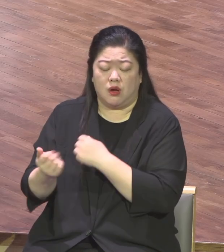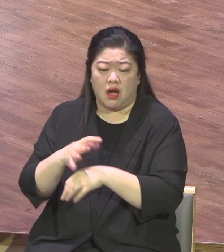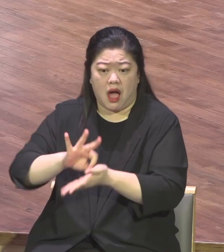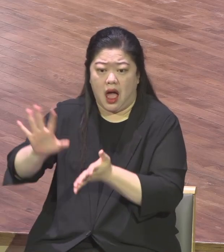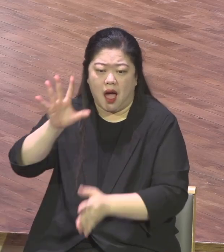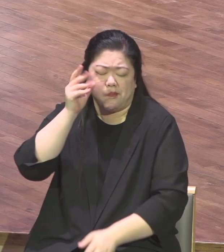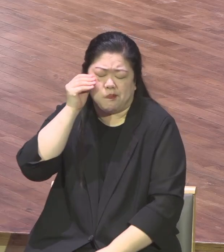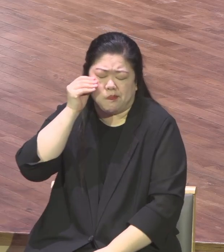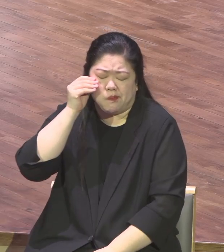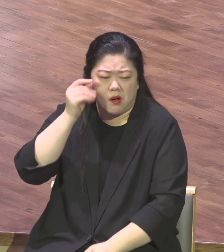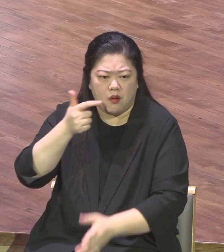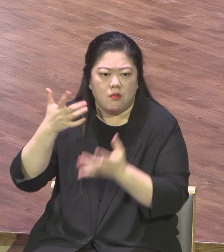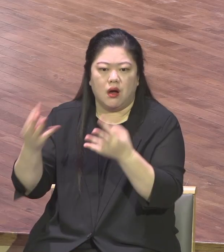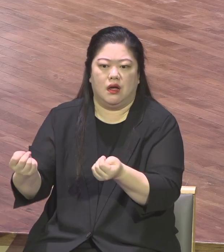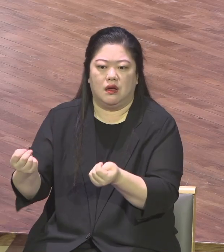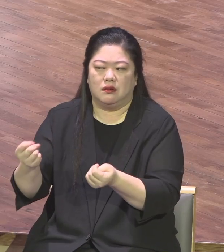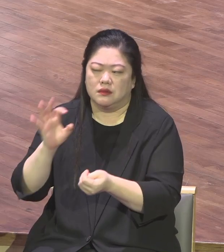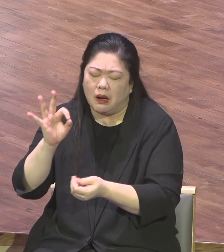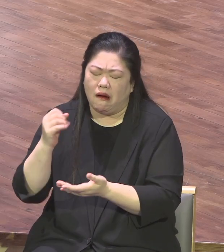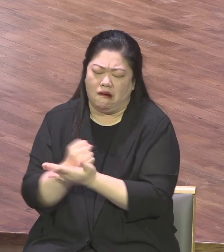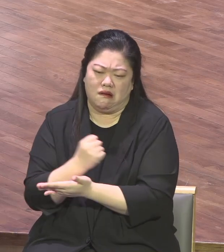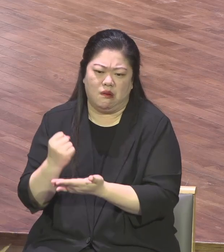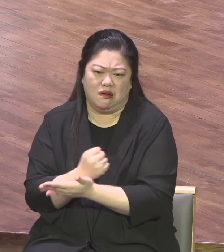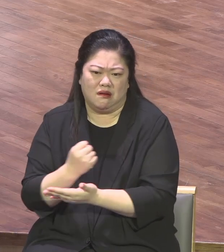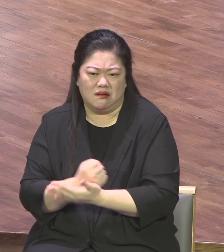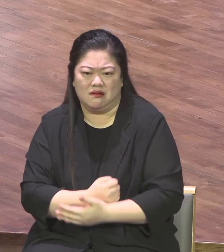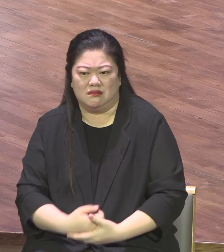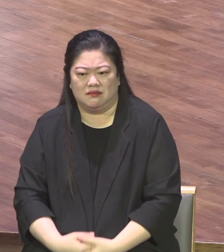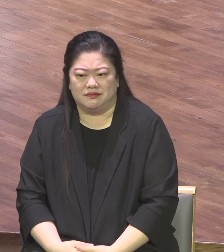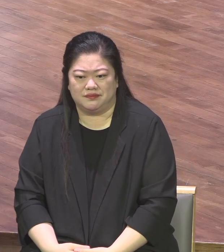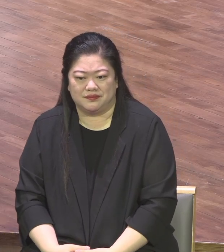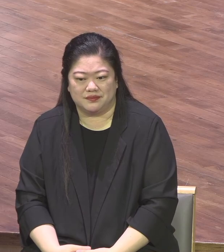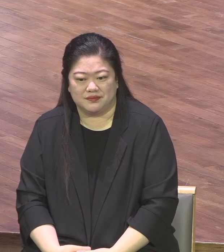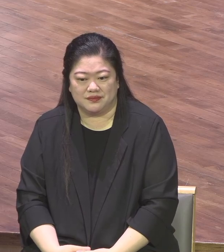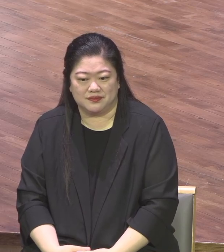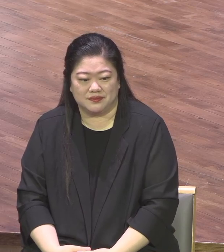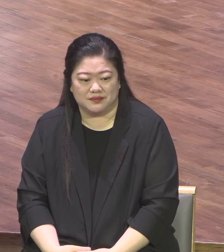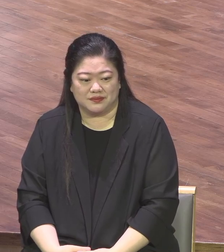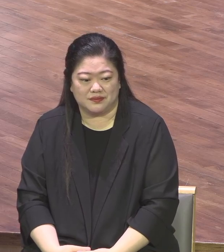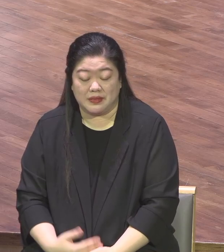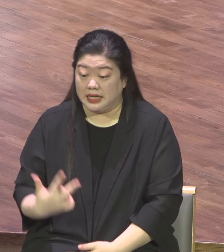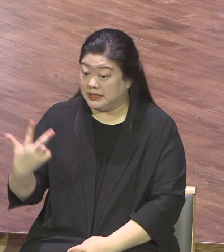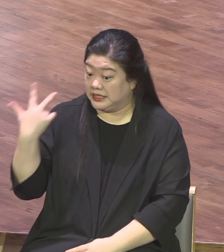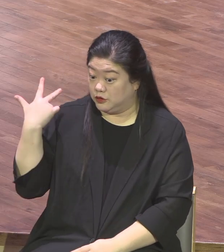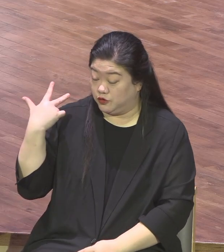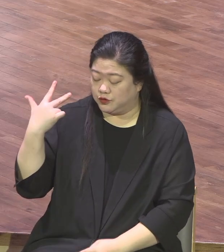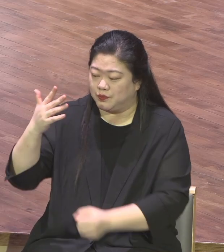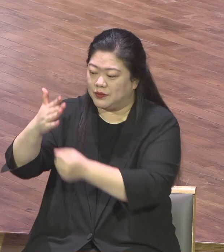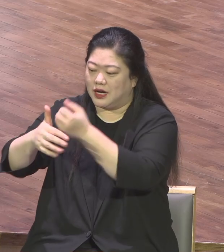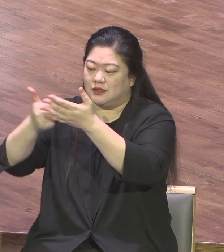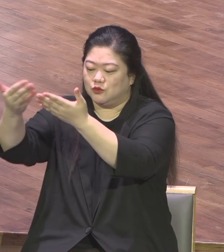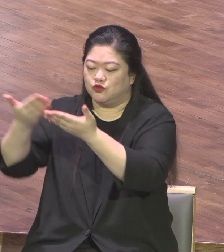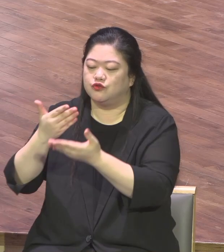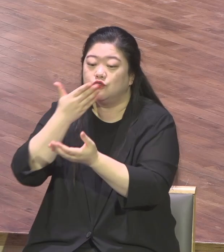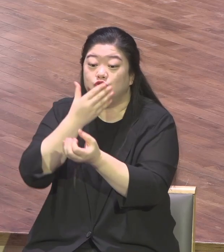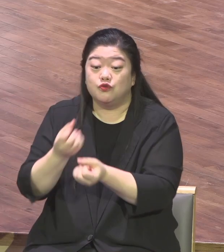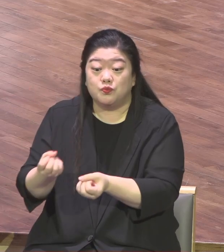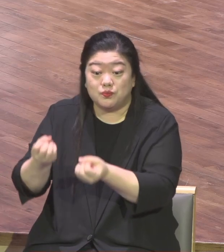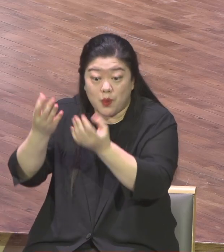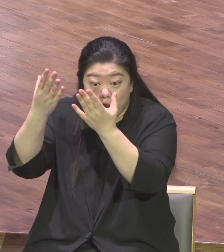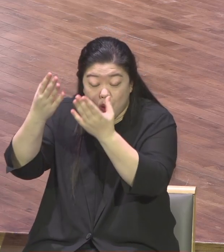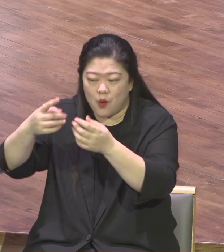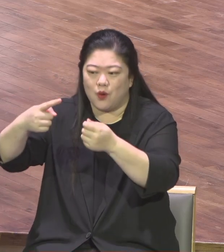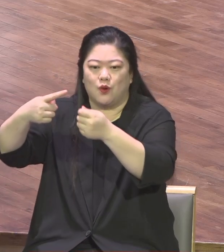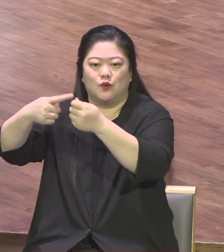주신 헤븐의 블레싱이 무엇인지를 살펴보았습니다. 두 가지로 요약을 하는데 하나는